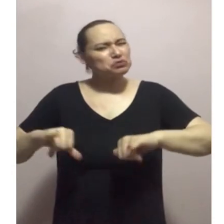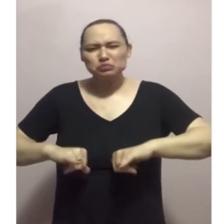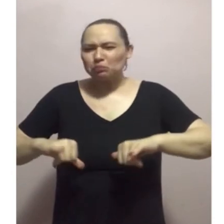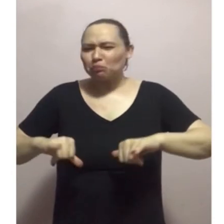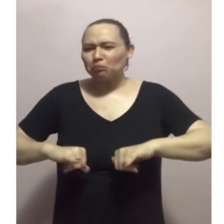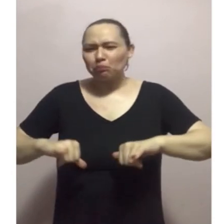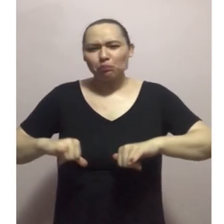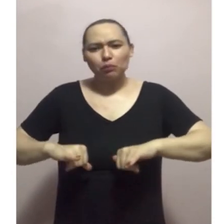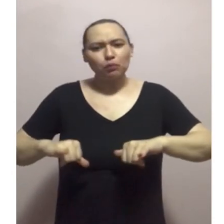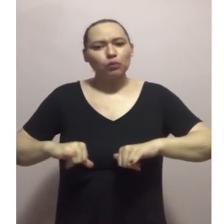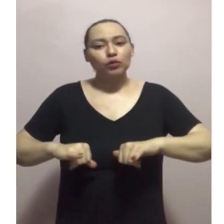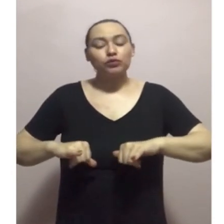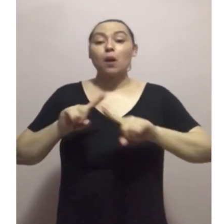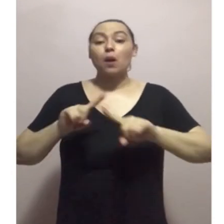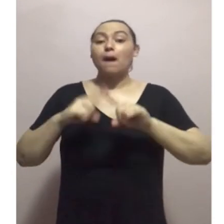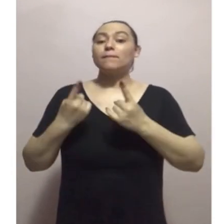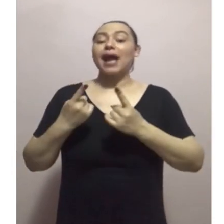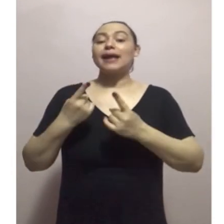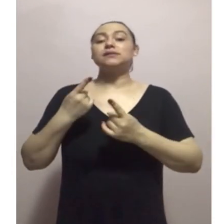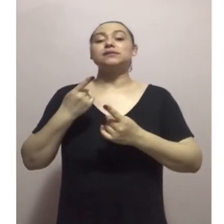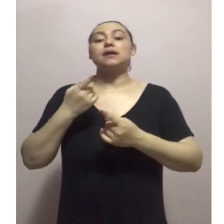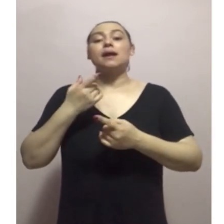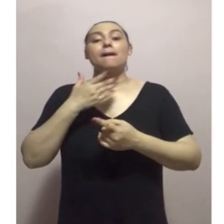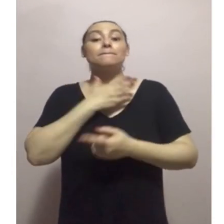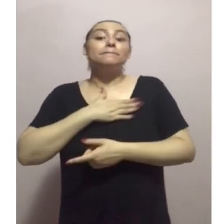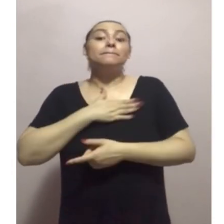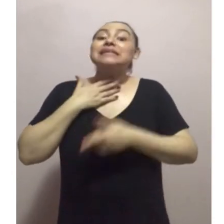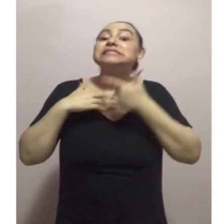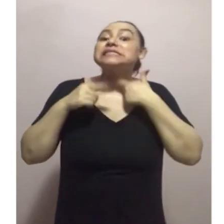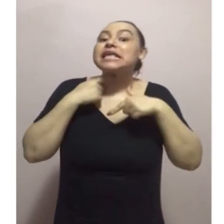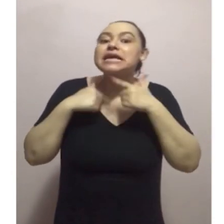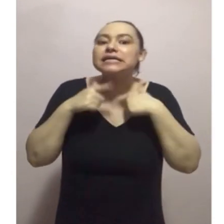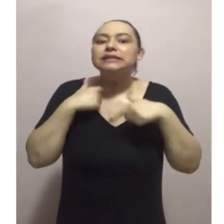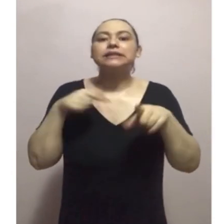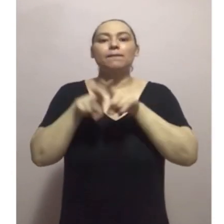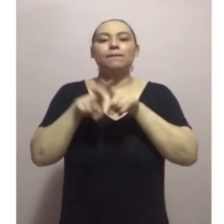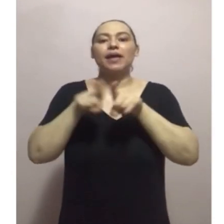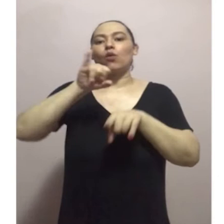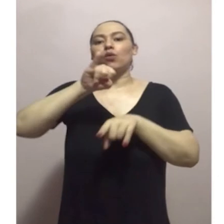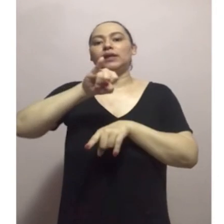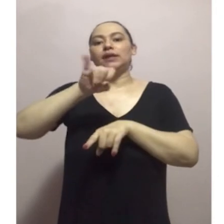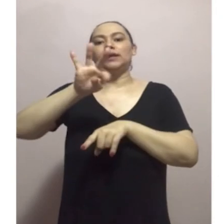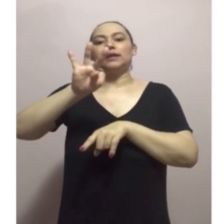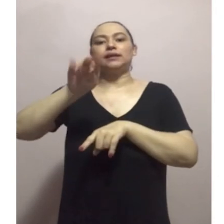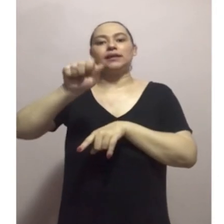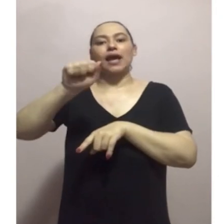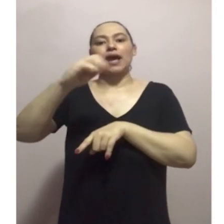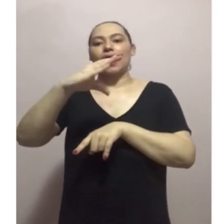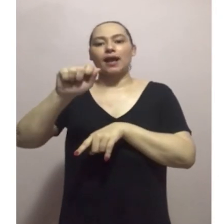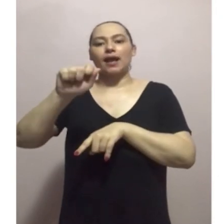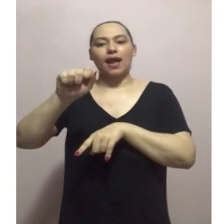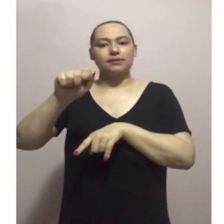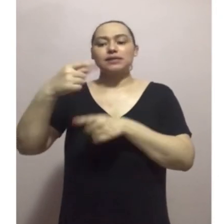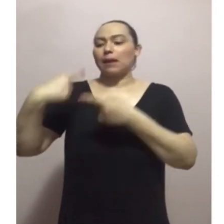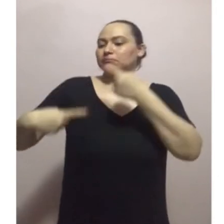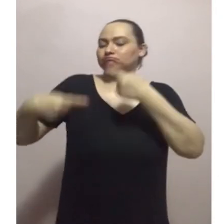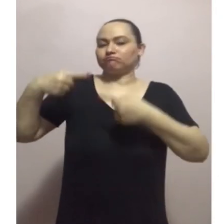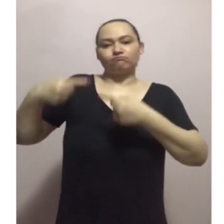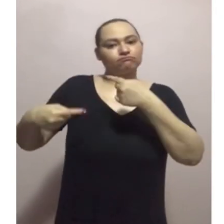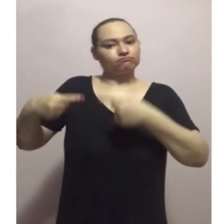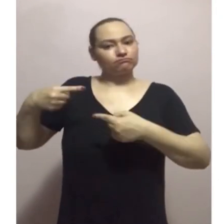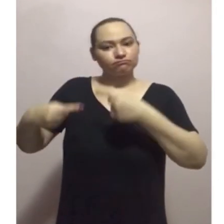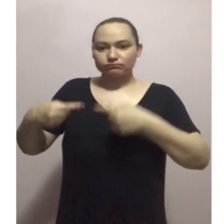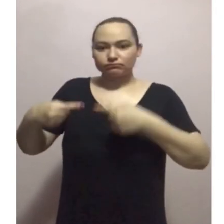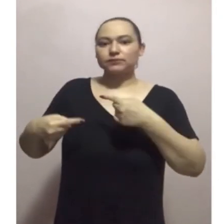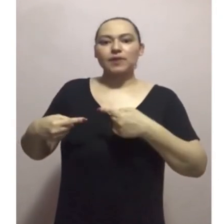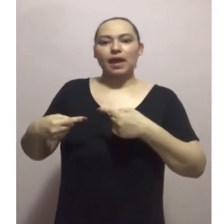muito e tivemos muito prazer com Ítaca. Por quê? Porque o Kaká, ele fez o desafio da gente ter